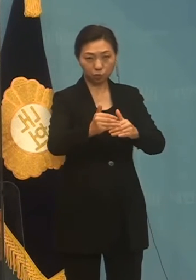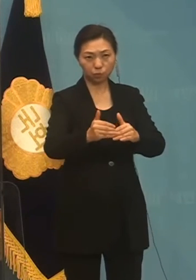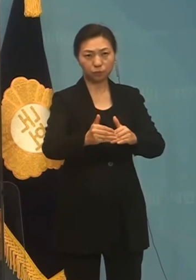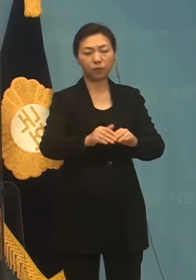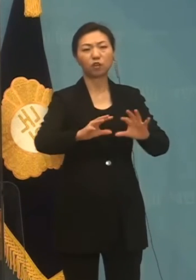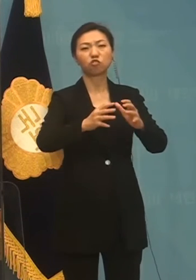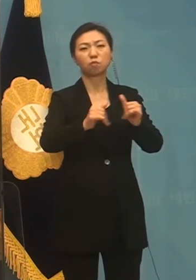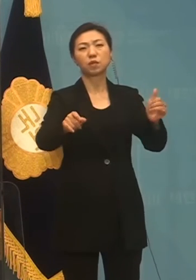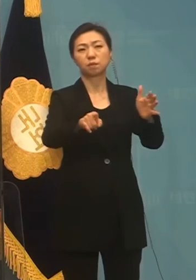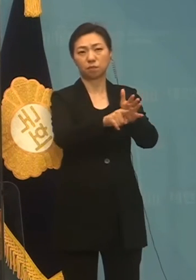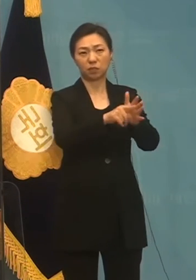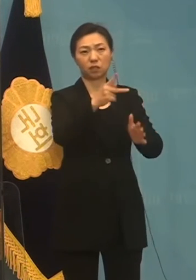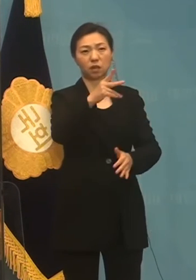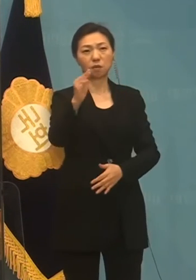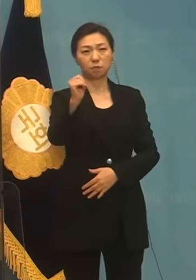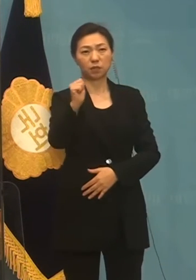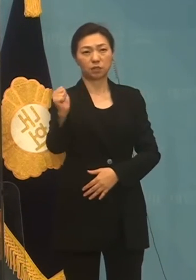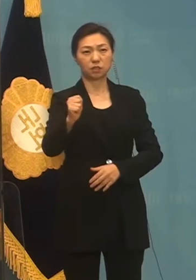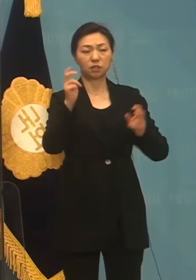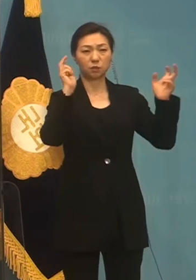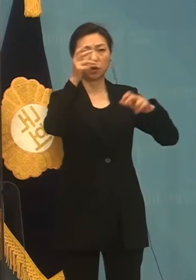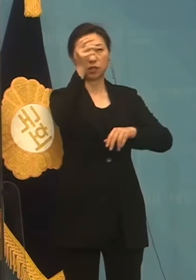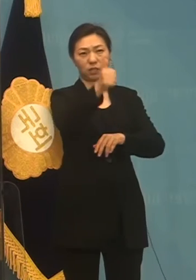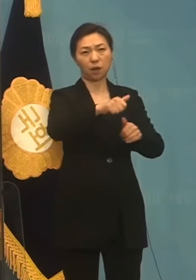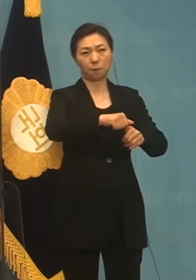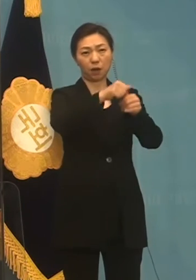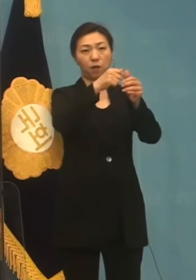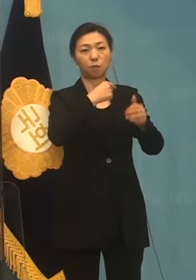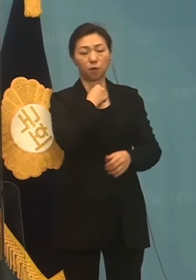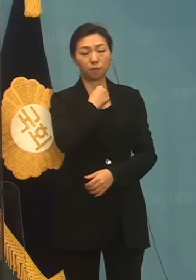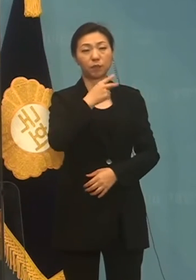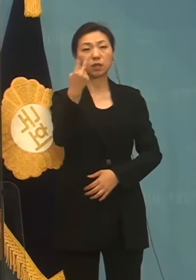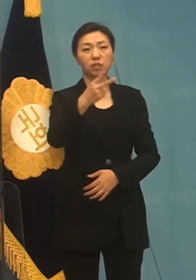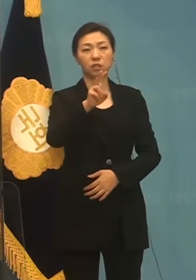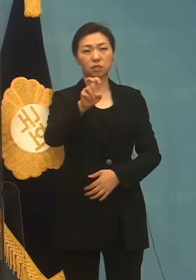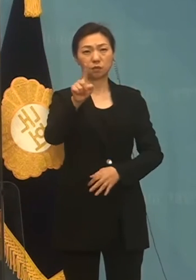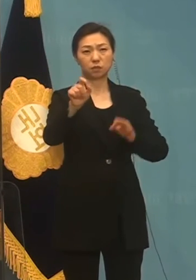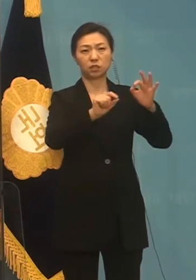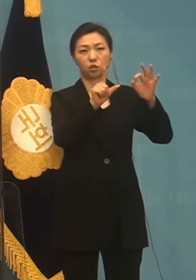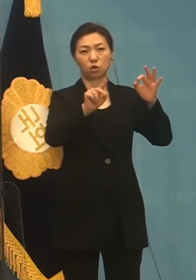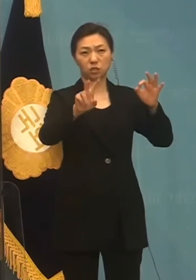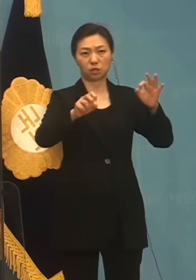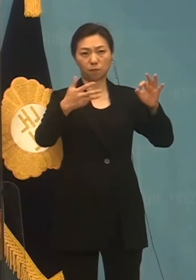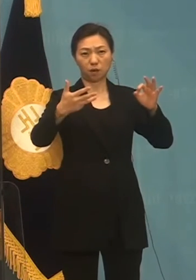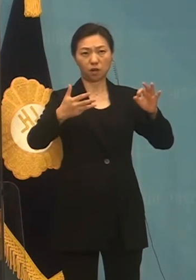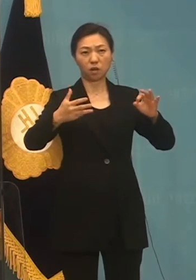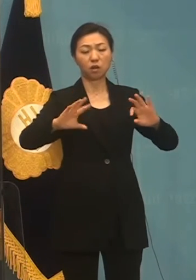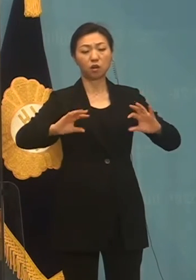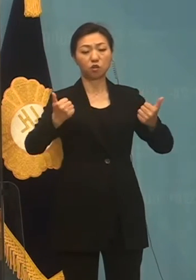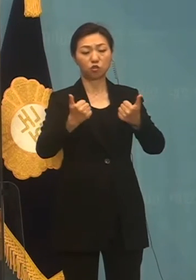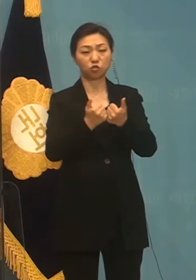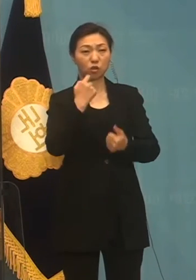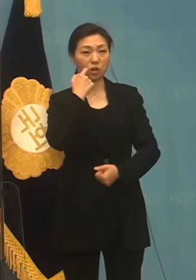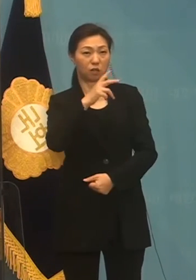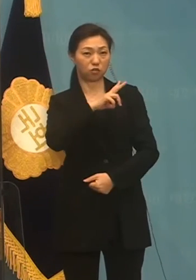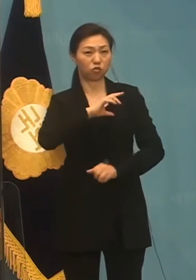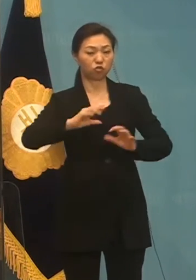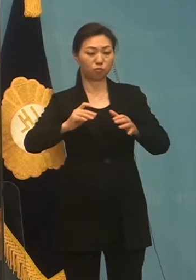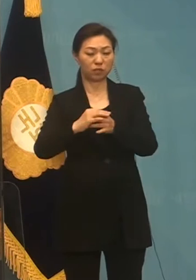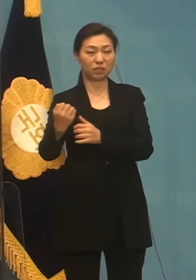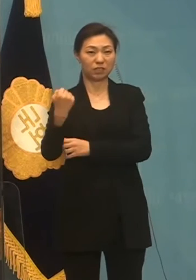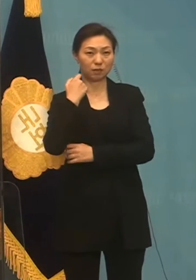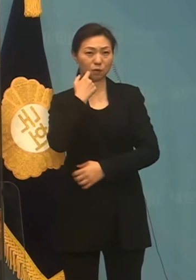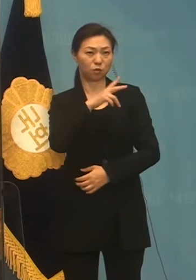사장을 선출해주길 바란다. 2021년 10월 28일 국회 국민의힘 과학기술정보방송통신위원회